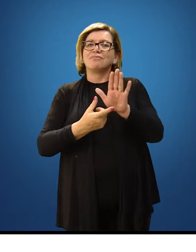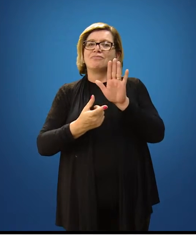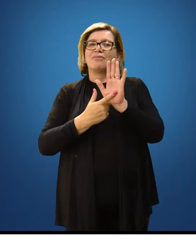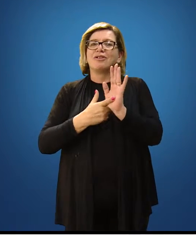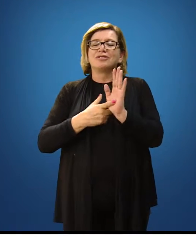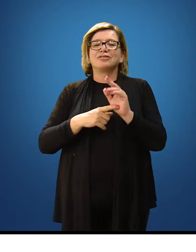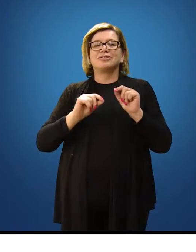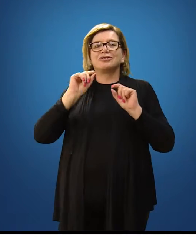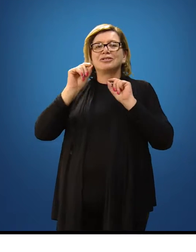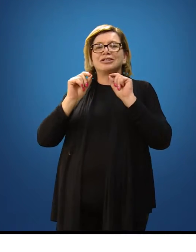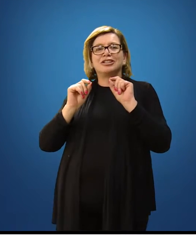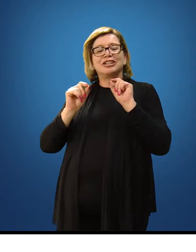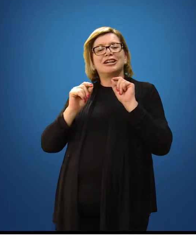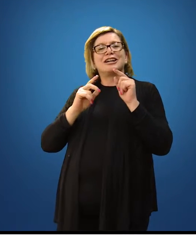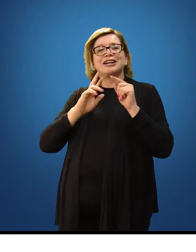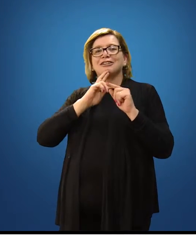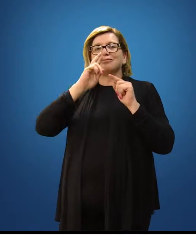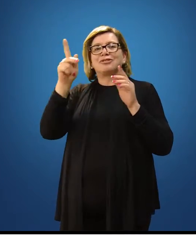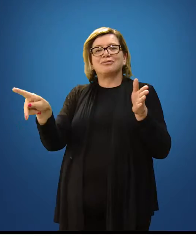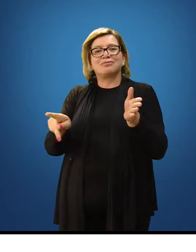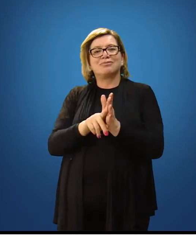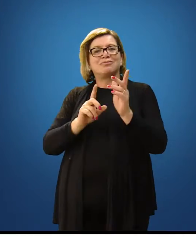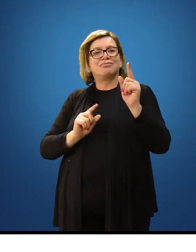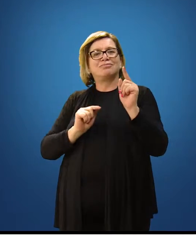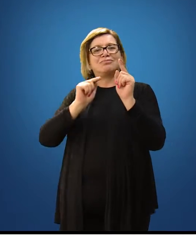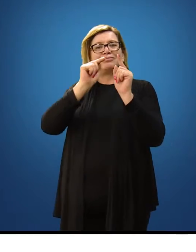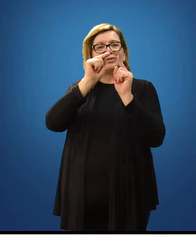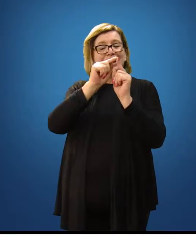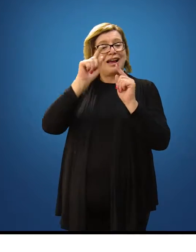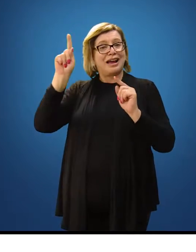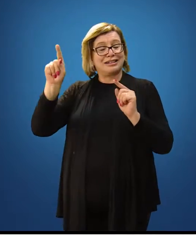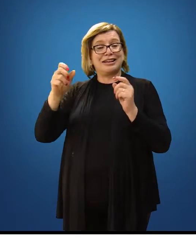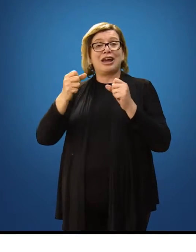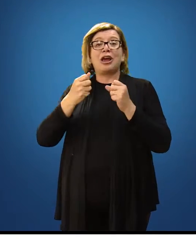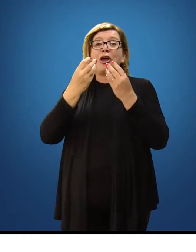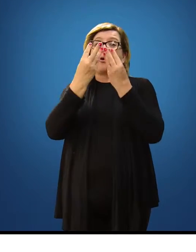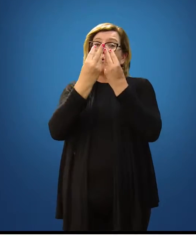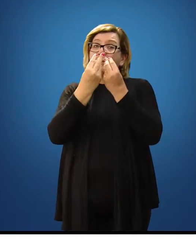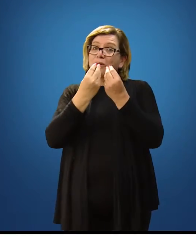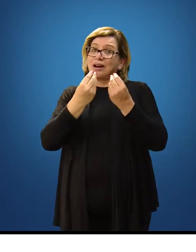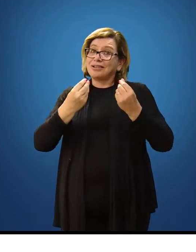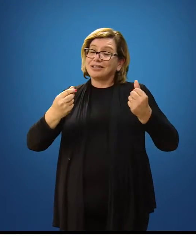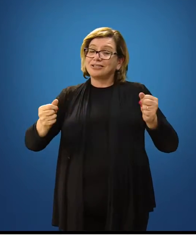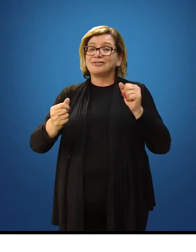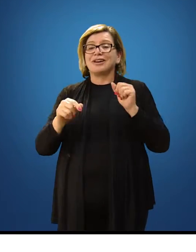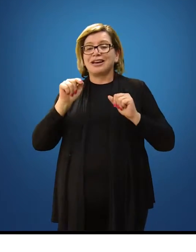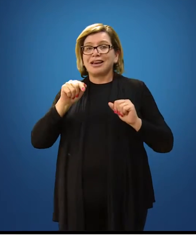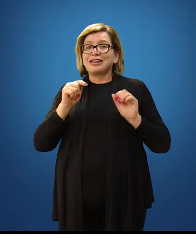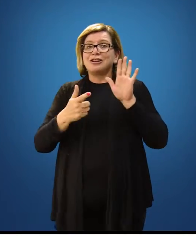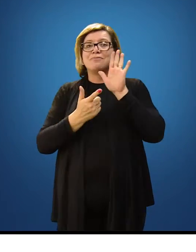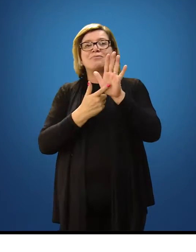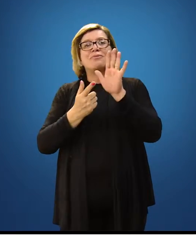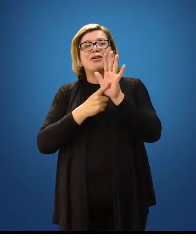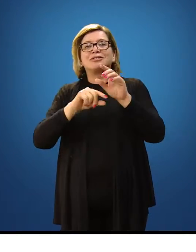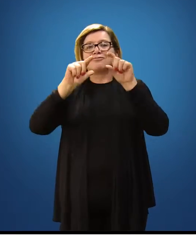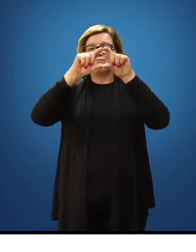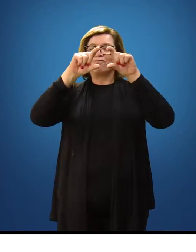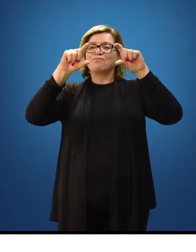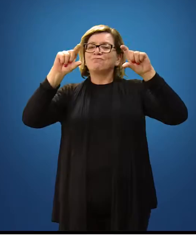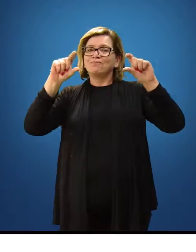àquele objetivo. Olha, ele fez uma análise qualitativa, então ele apresenta aqui trechos das entrevistas